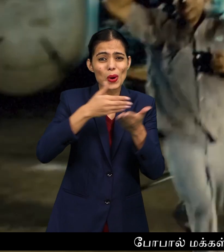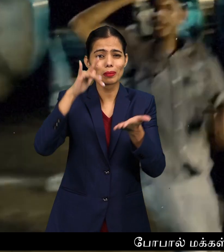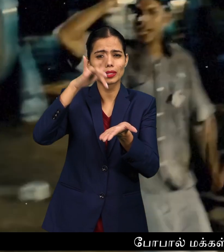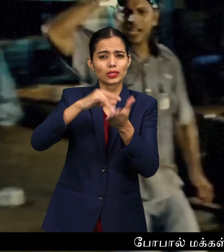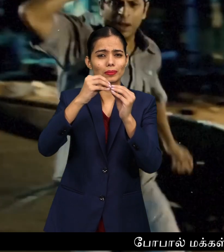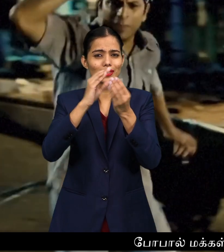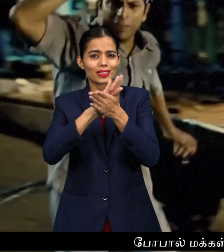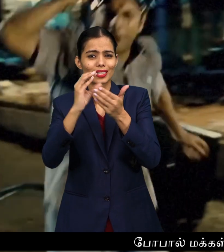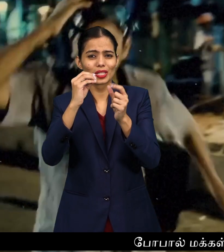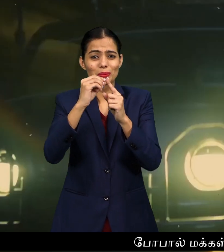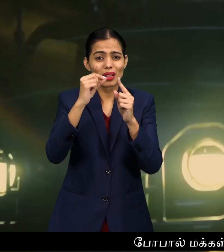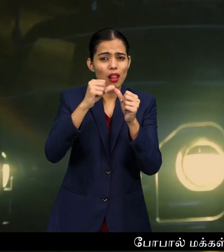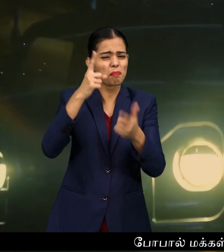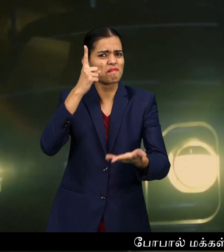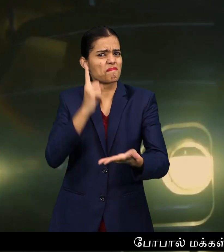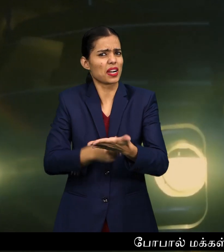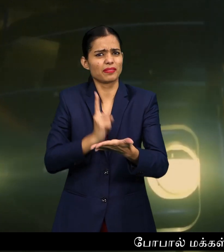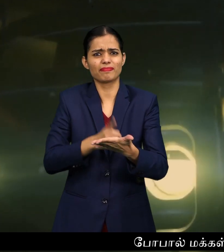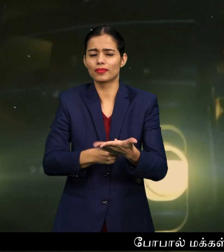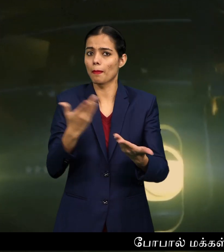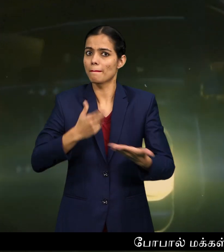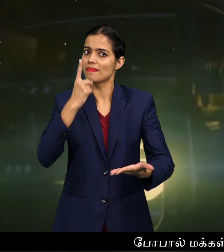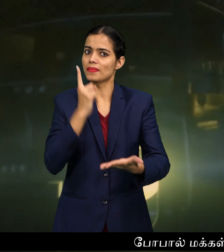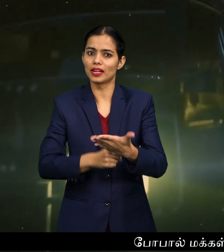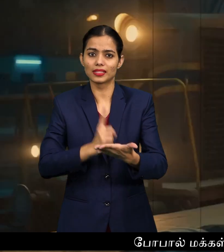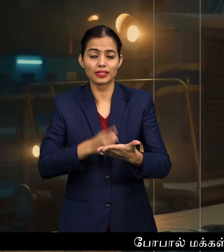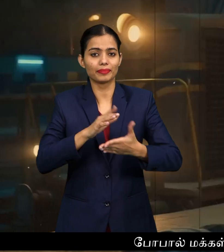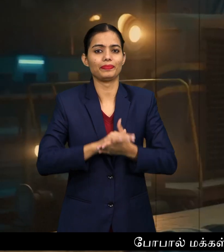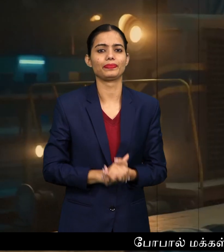போபால் மக்கள் கோரிக்கை விடுத்துள்ளனர்.